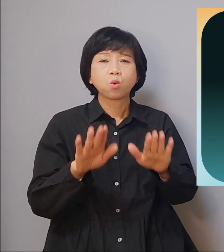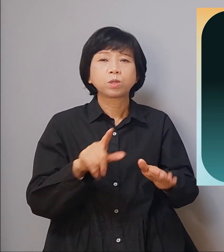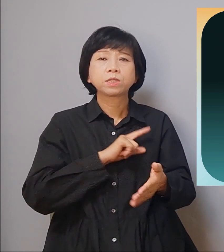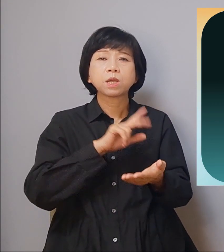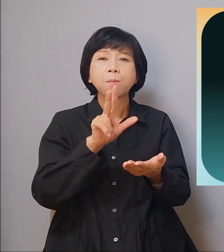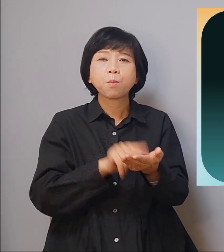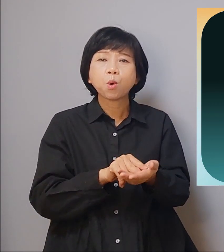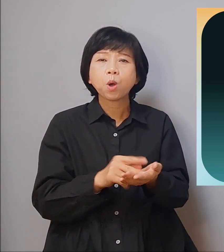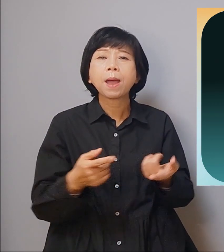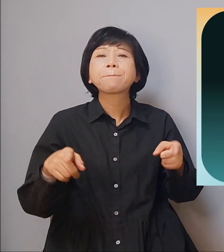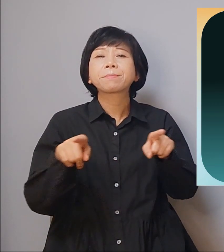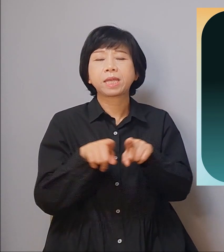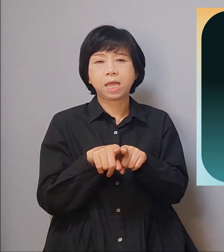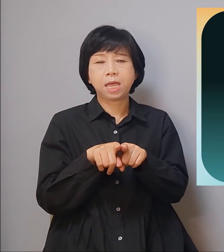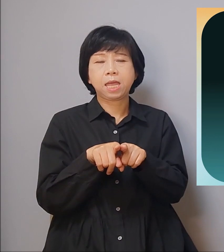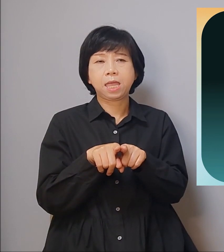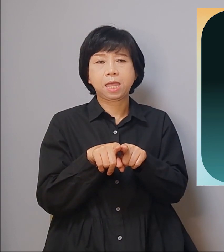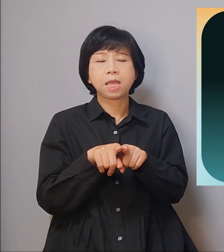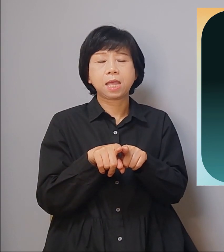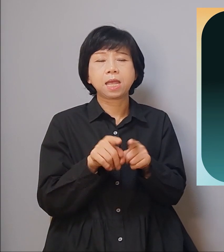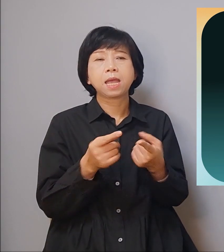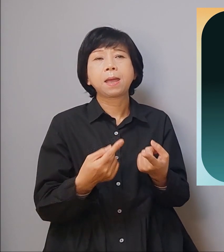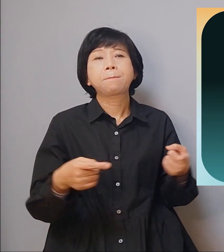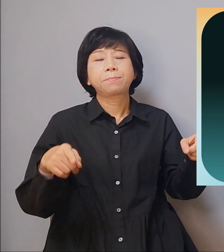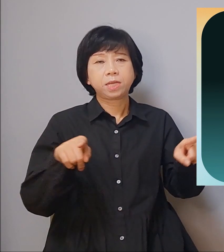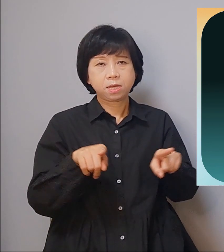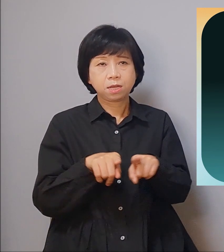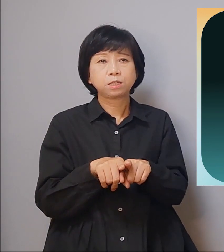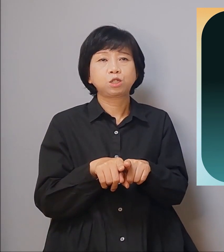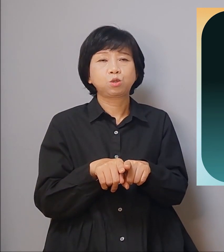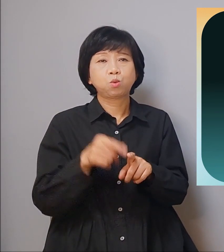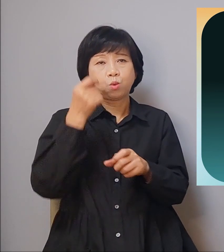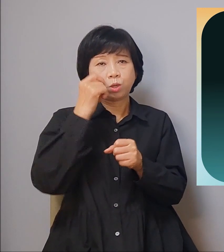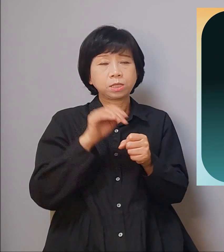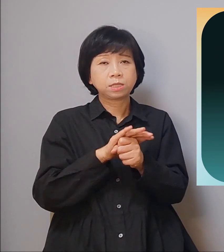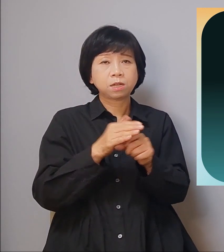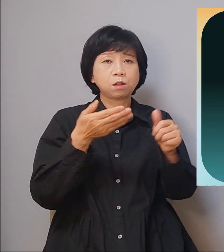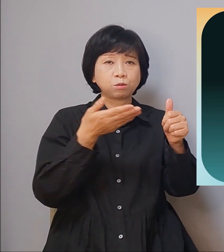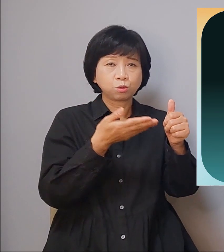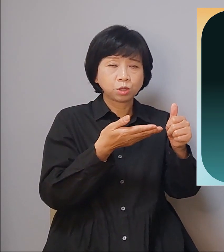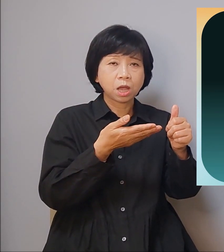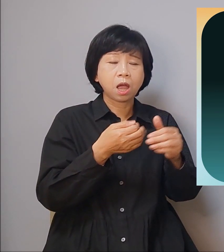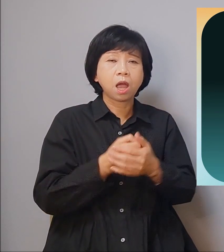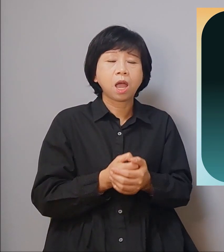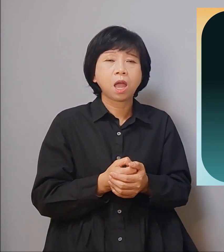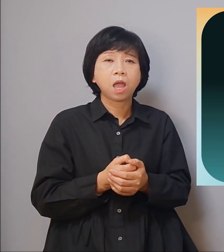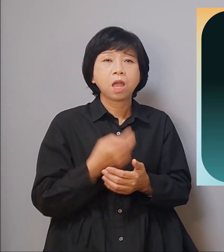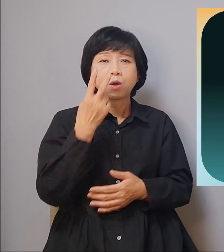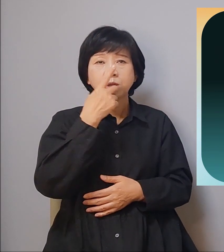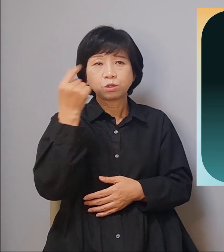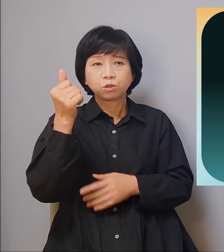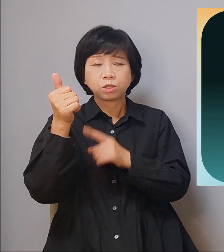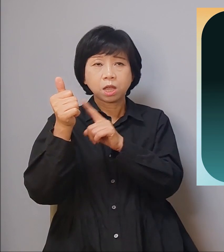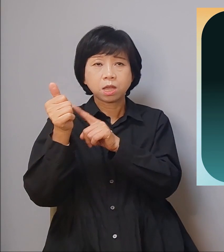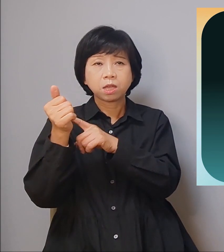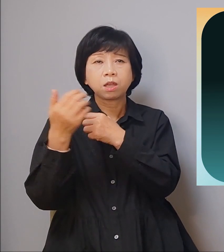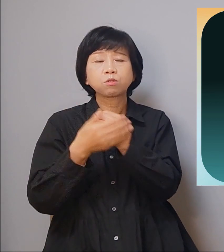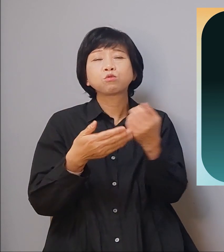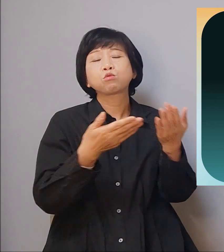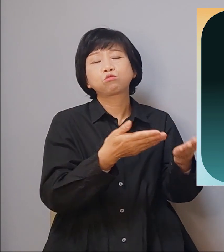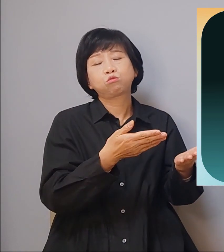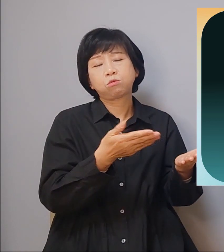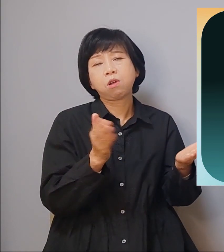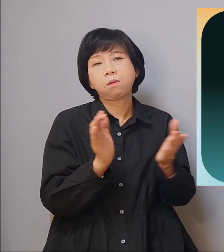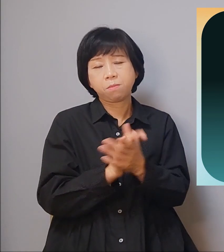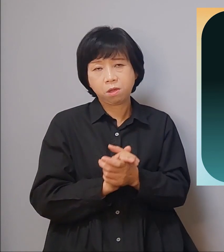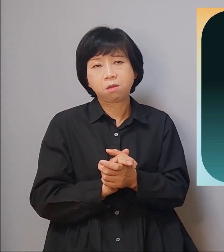투게더가 함께라는 뜻입니다. 함께 하시고 그에게 인자를 더하사 간수장에게 은혜를 받게 하심에